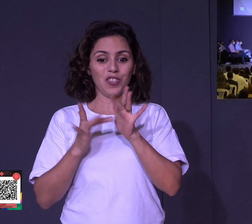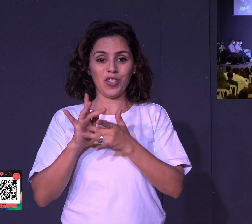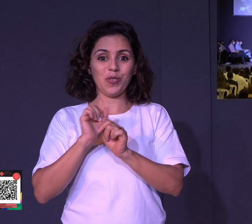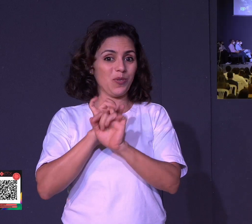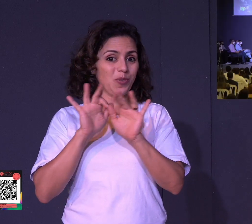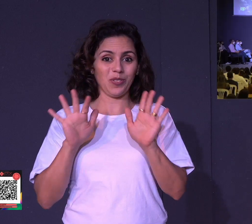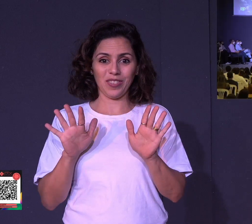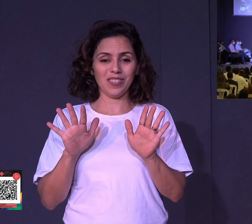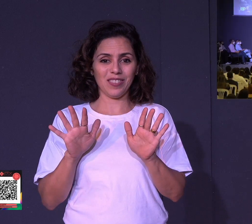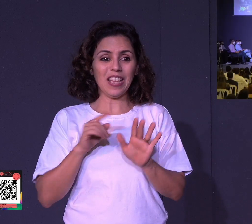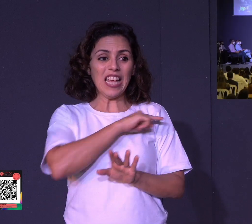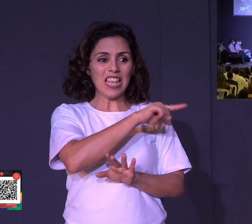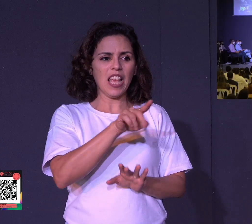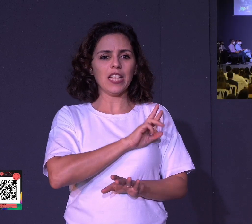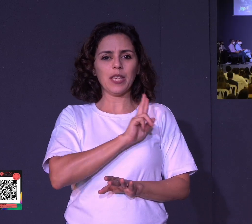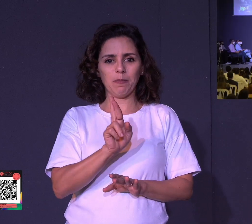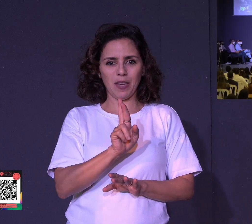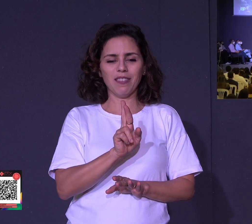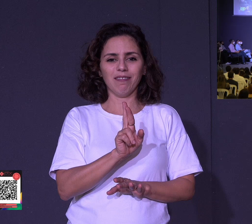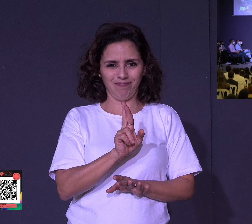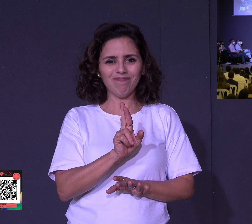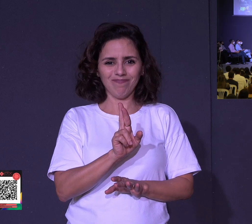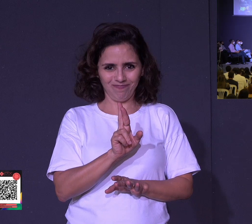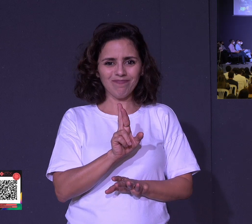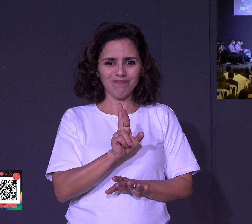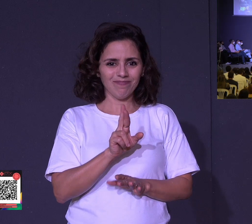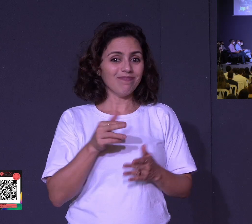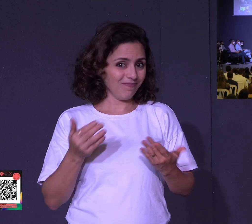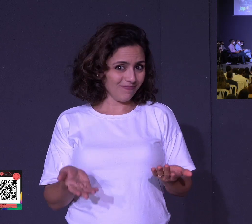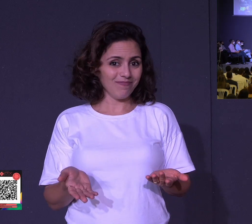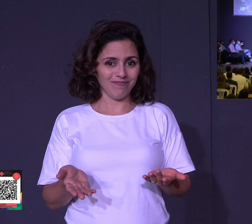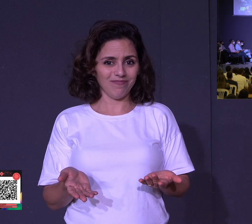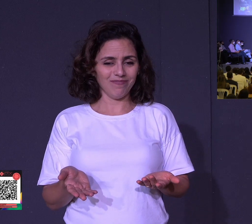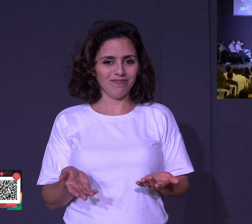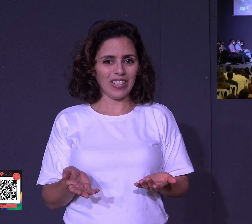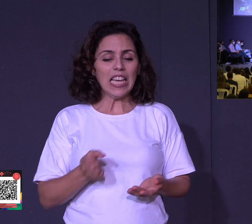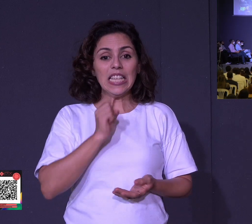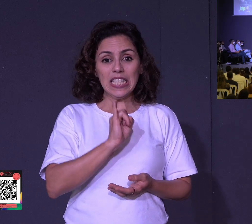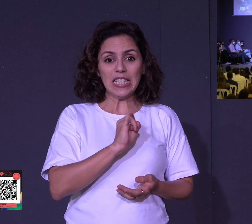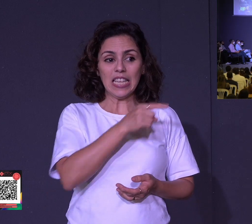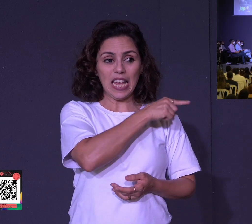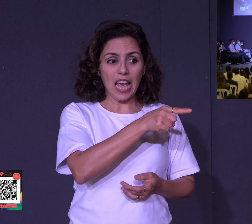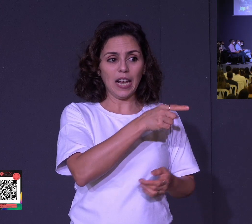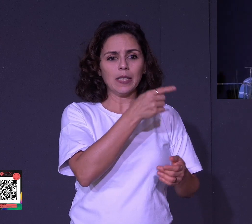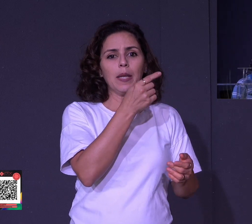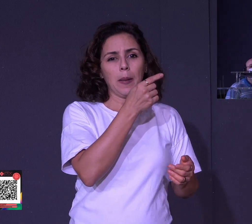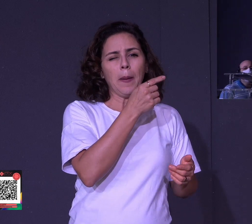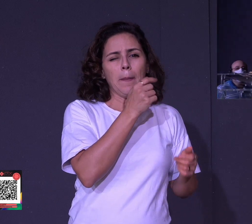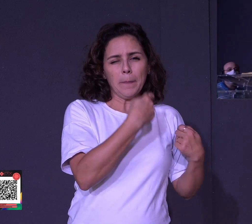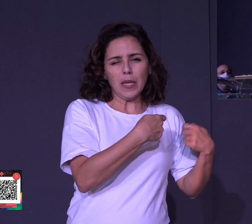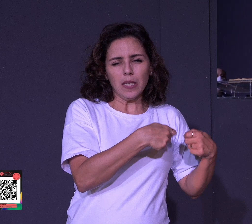procurar. Porque sabe que você tem algo para oferecer para elas. Agora, só vive isso